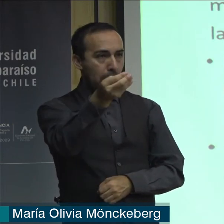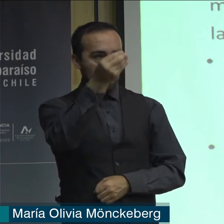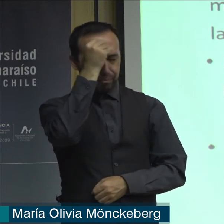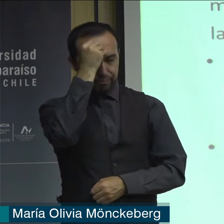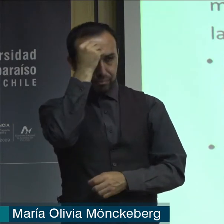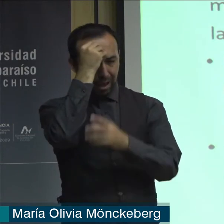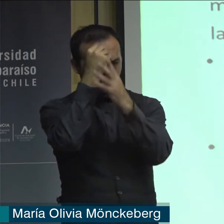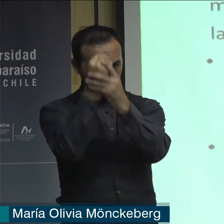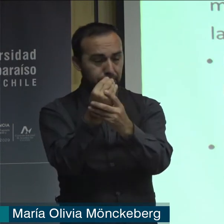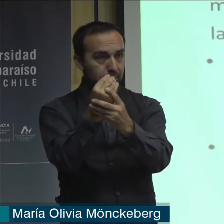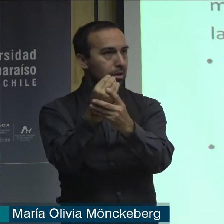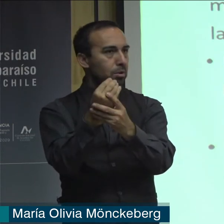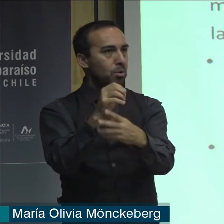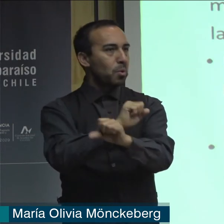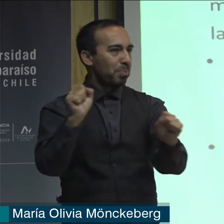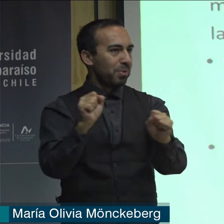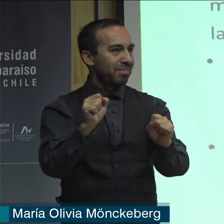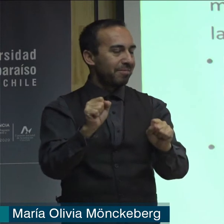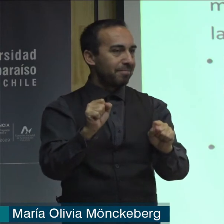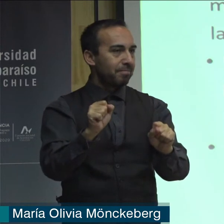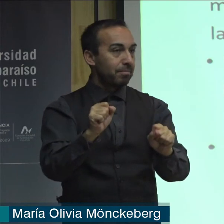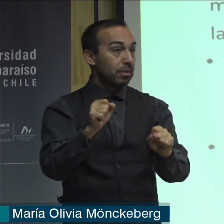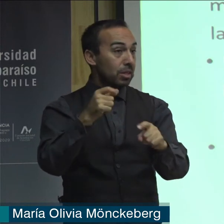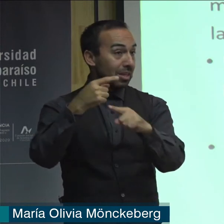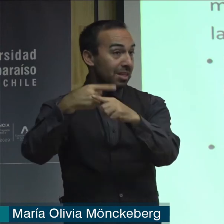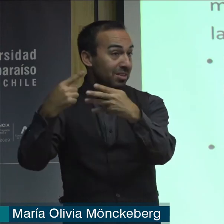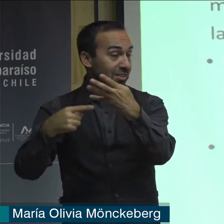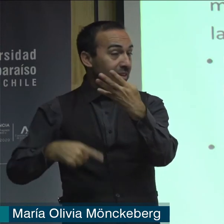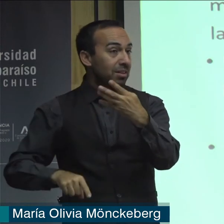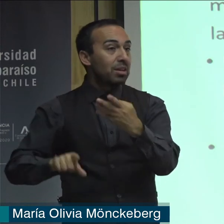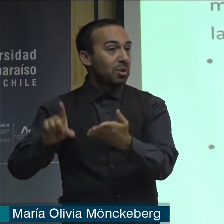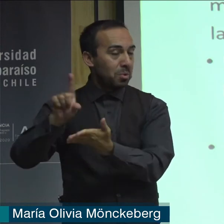terribles cierto dos partes